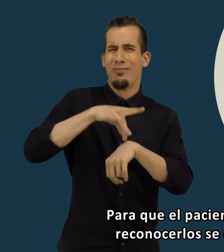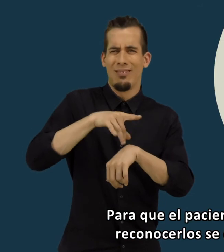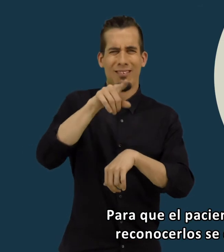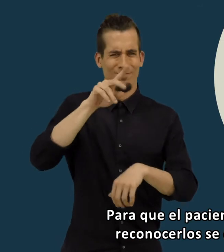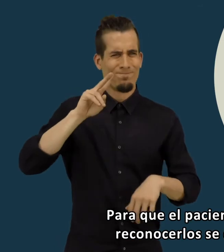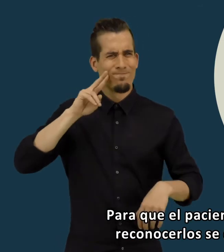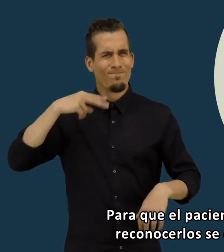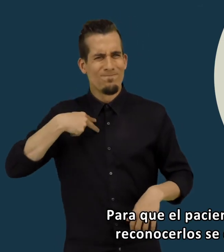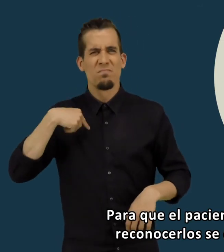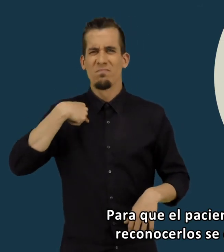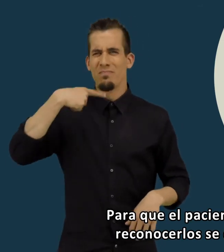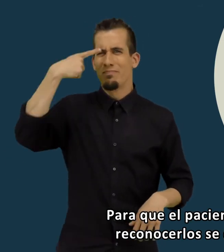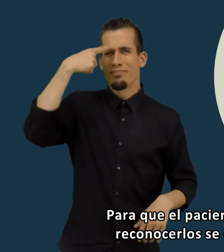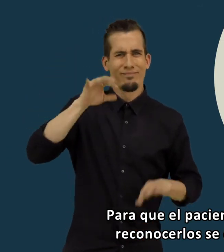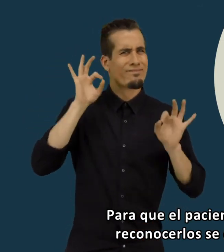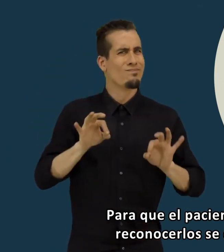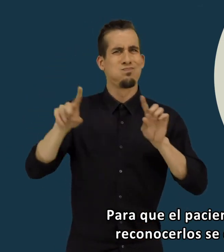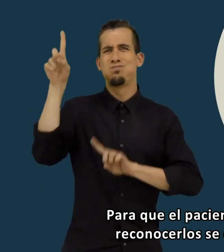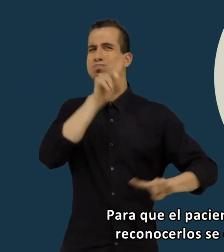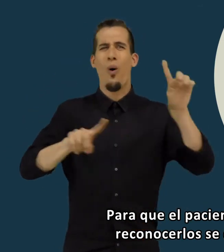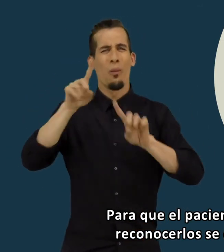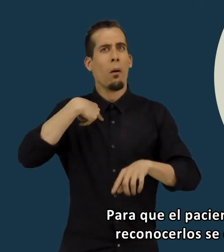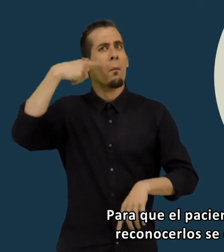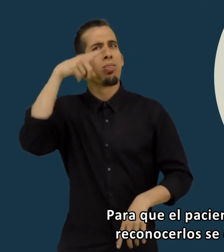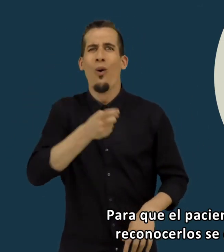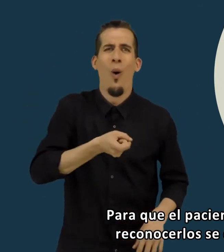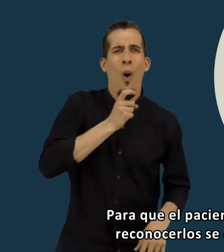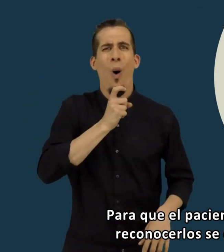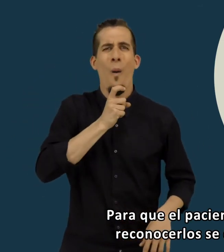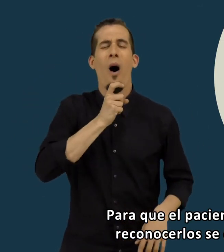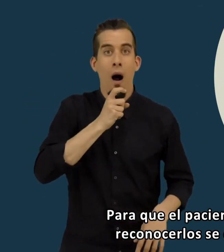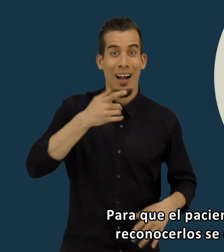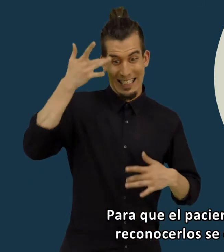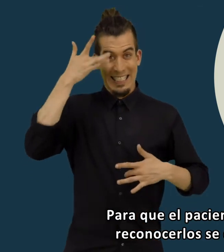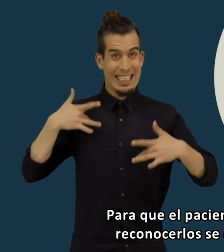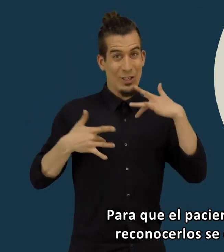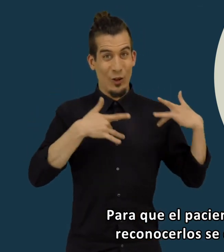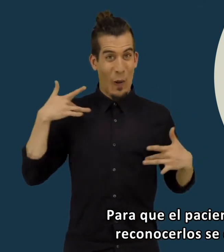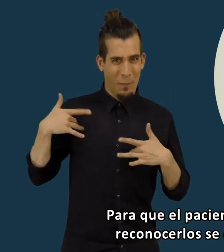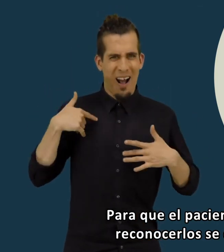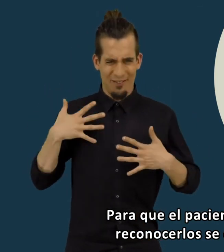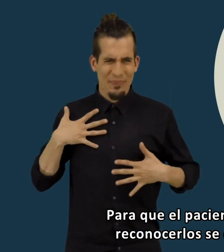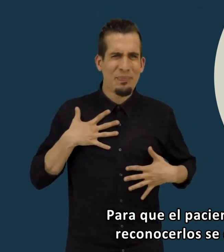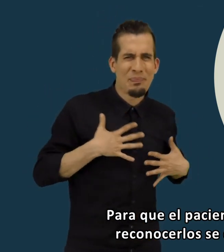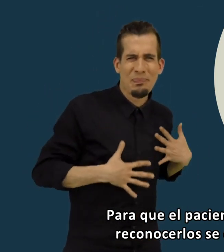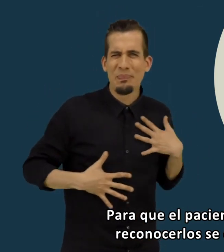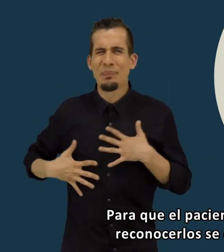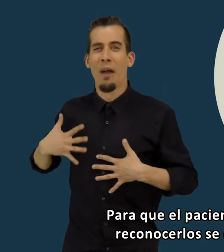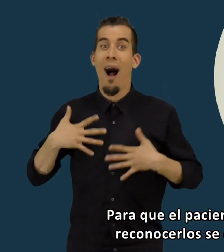Para que el paciente pueda reconocerlos, se explican los posibles síntomas, así como